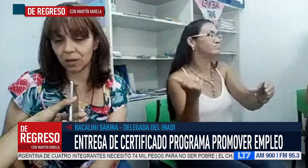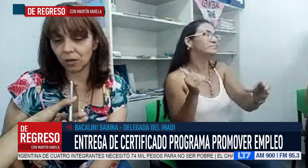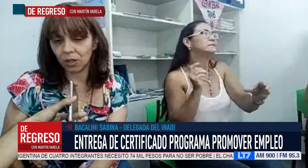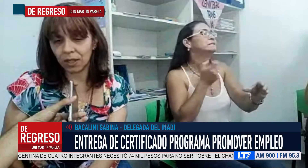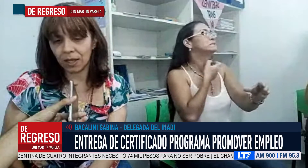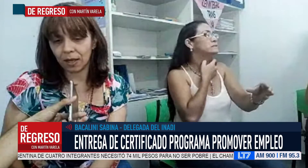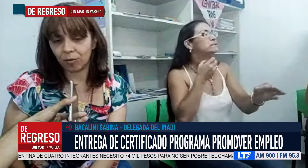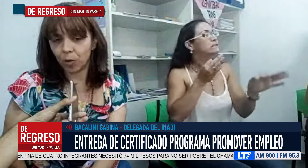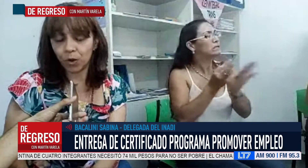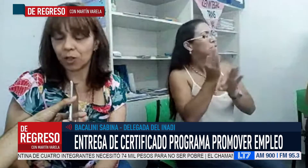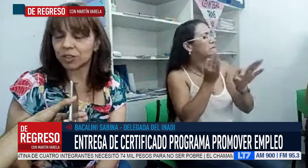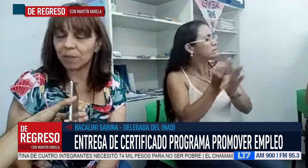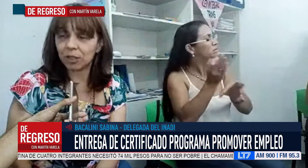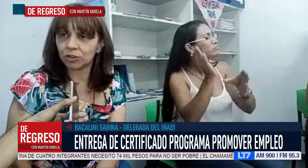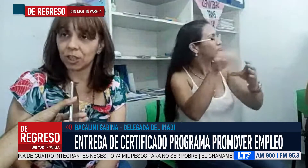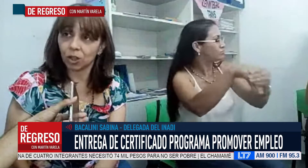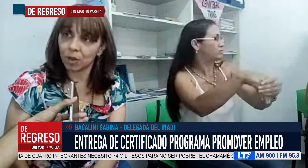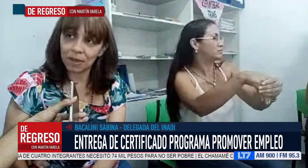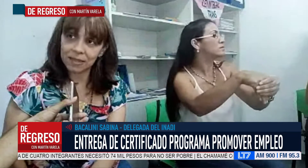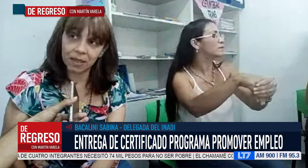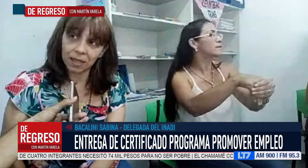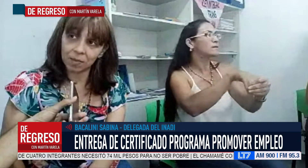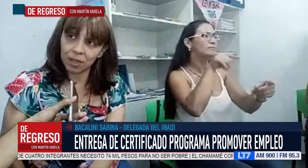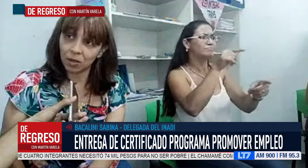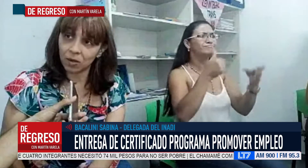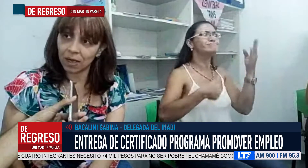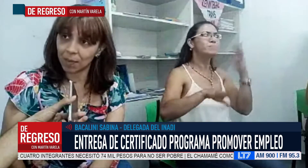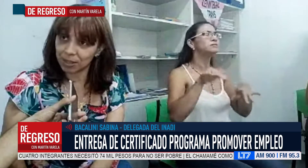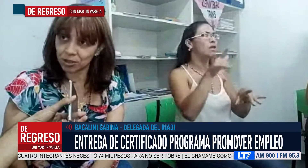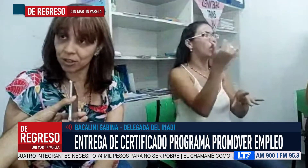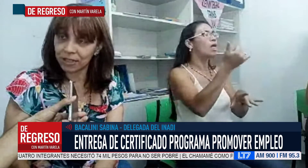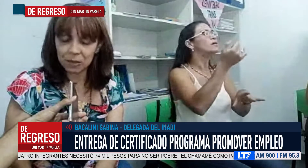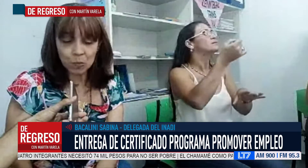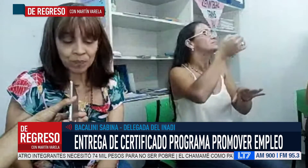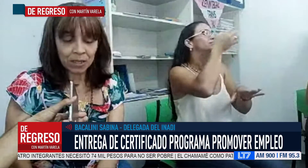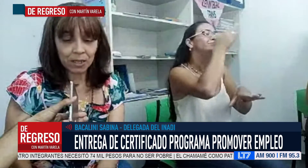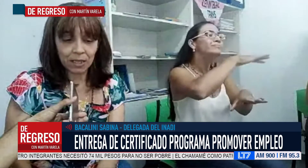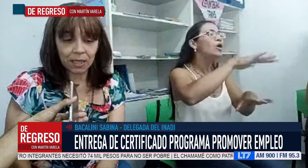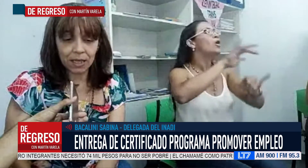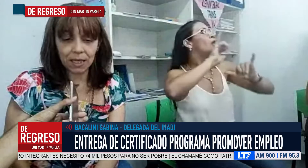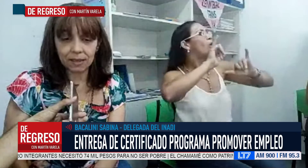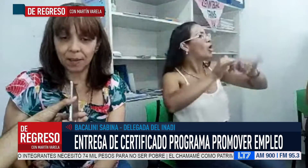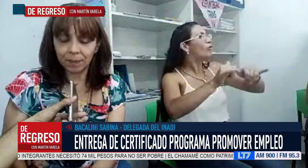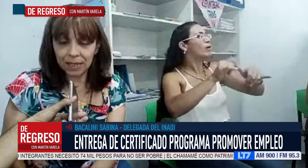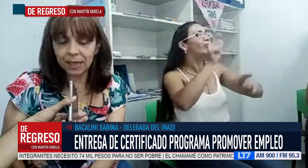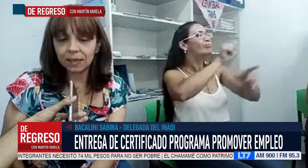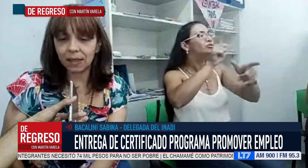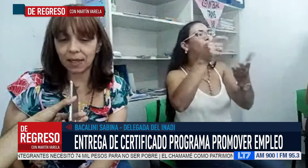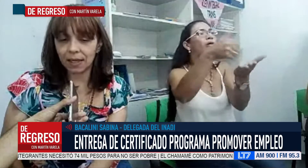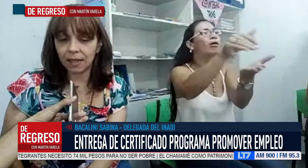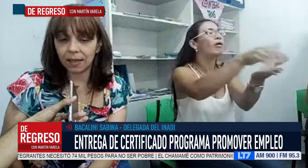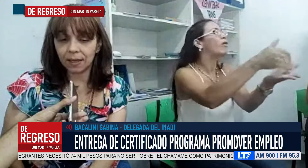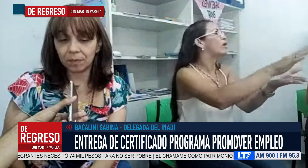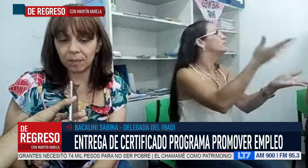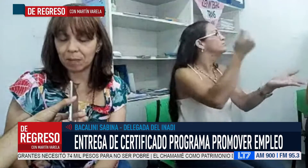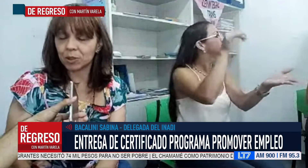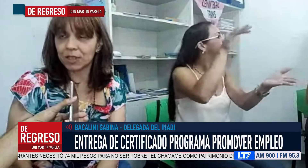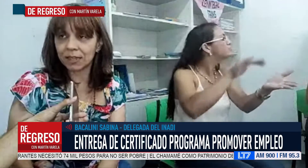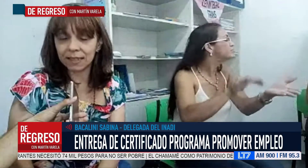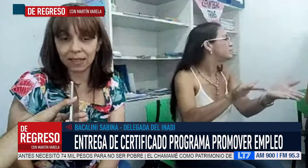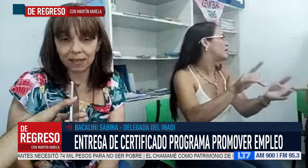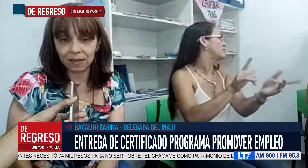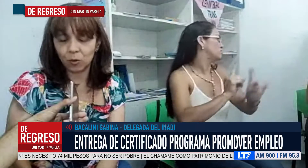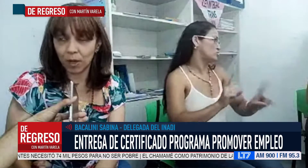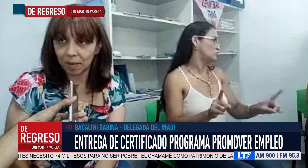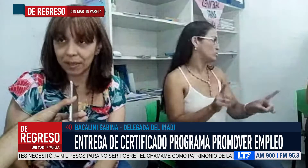pasado fue uno de los ámbitos en donde más se discriminó a las personas. Y también vamos a